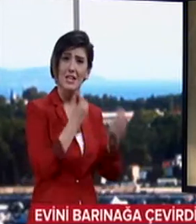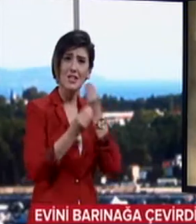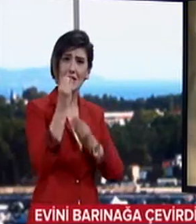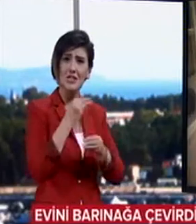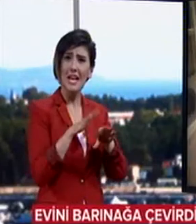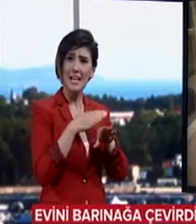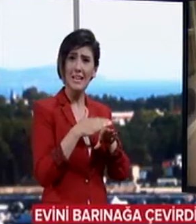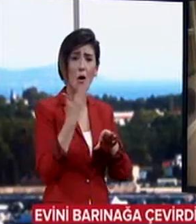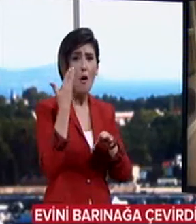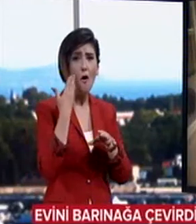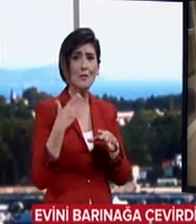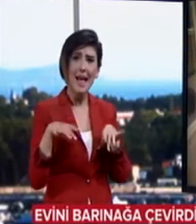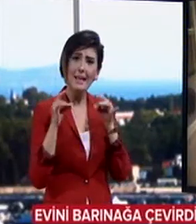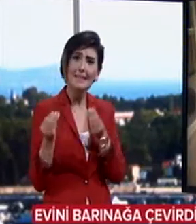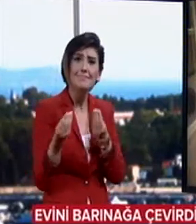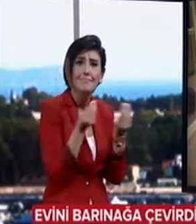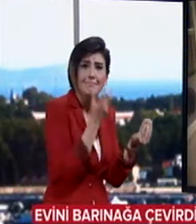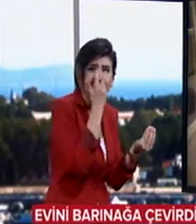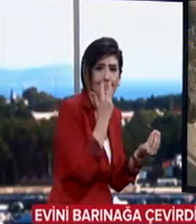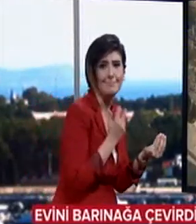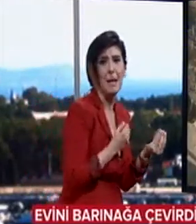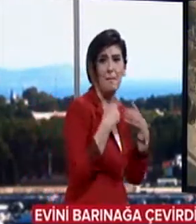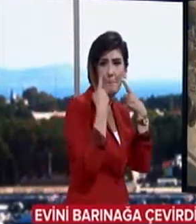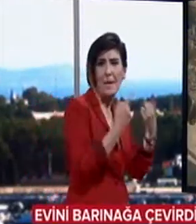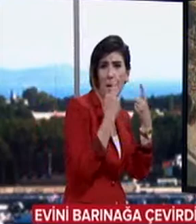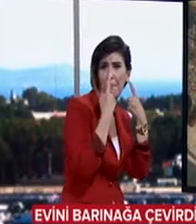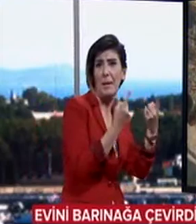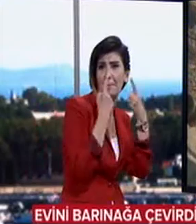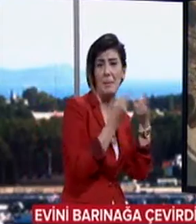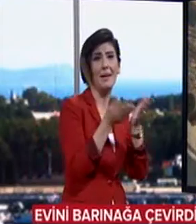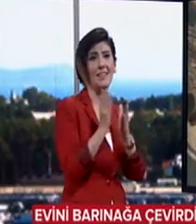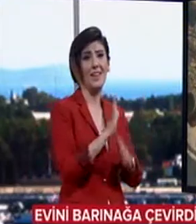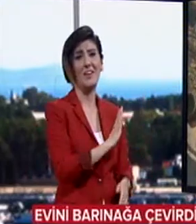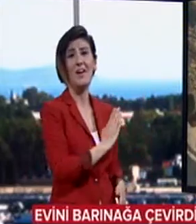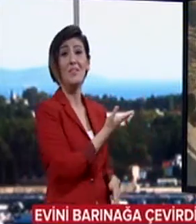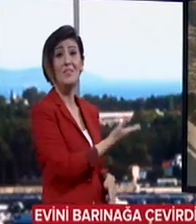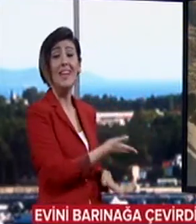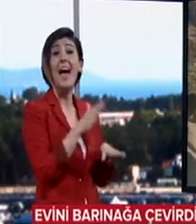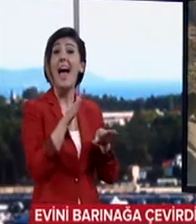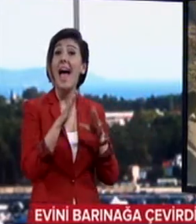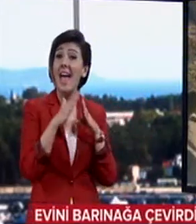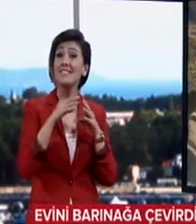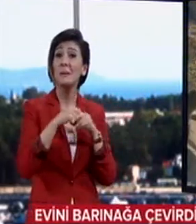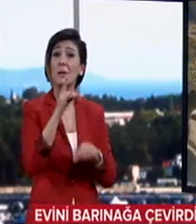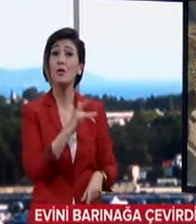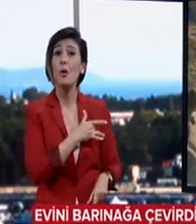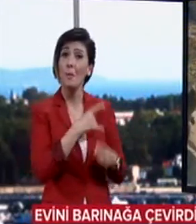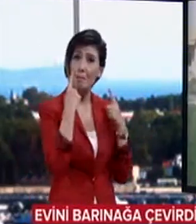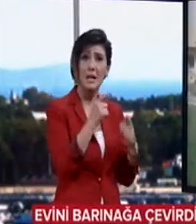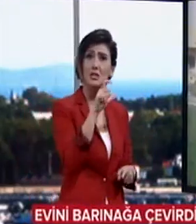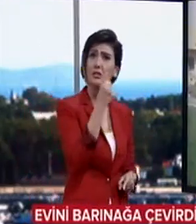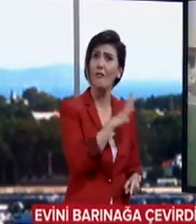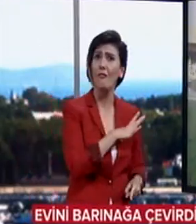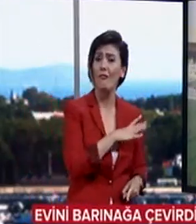Kedilerin yiyecekleri özenle hazırlanıyor, bakımları aksatılmadan yapılıyor. Evde bir de gönüllü bakıcı